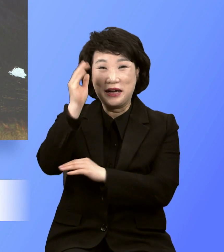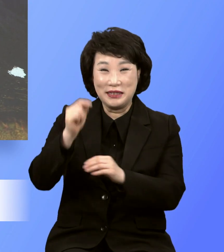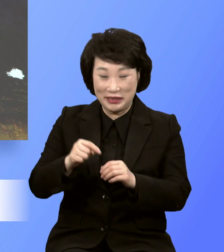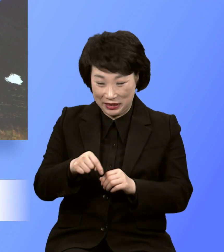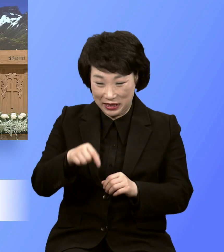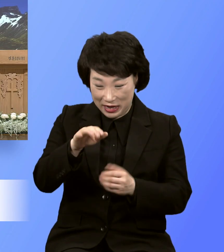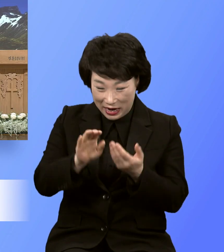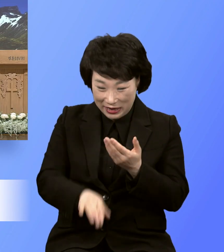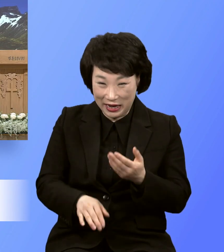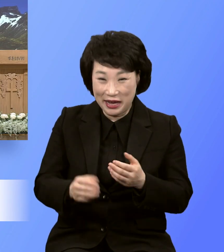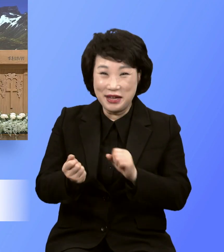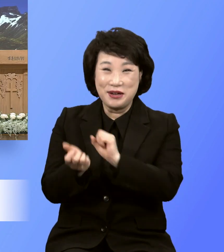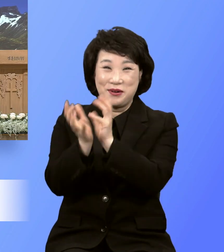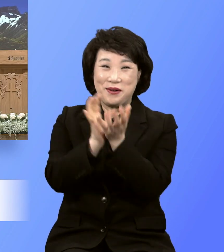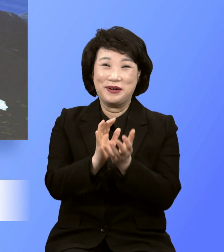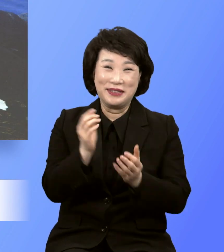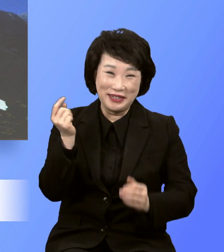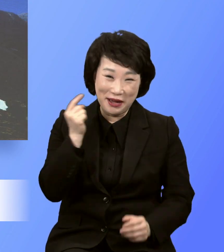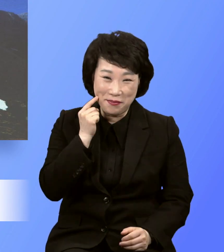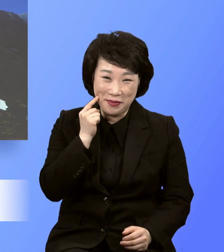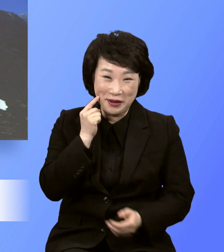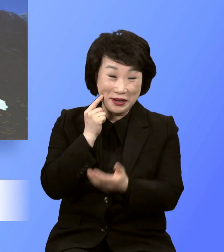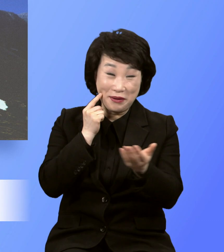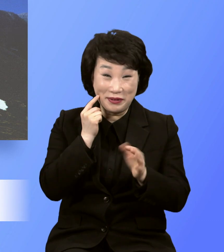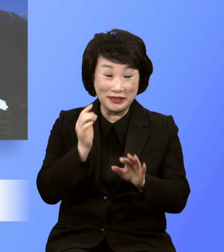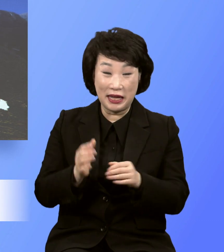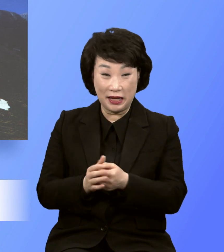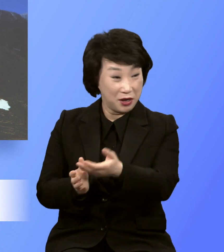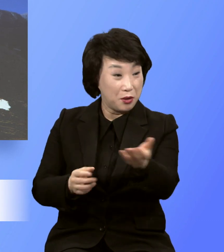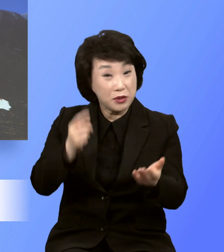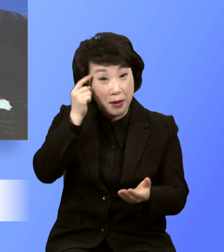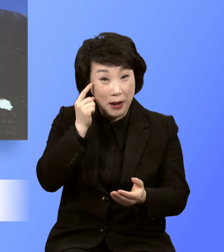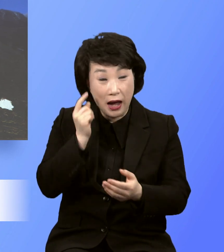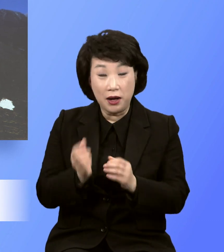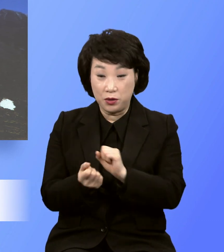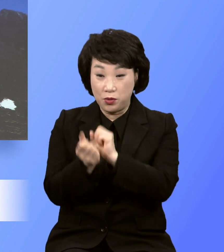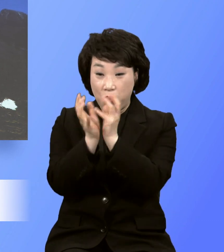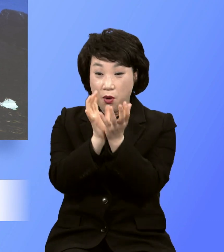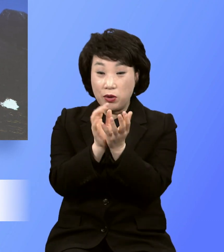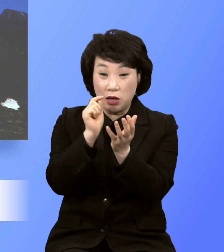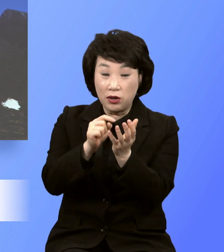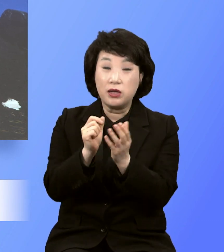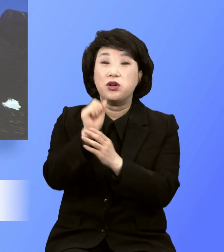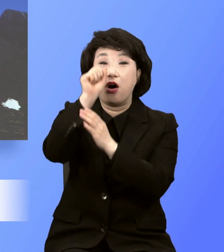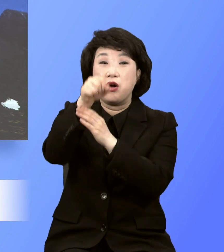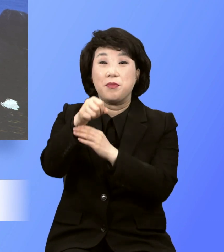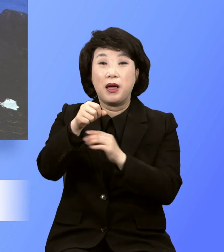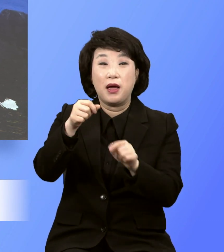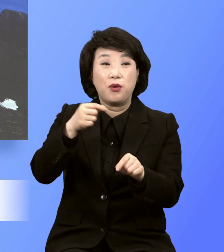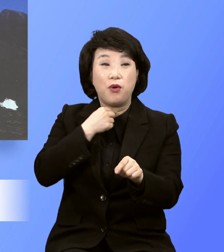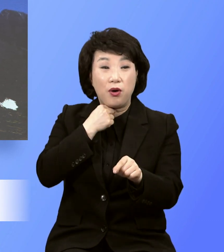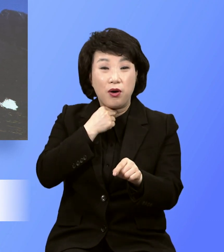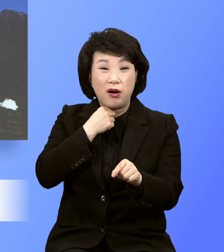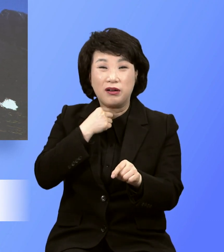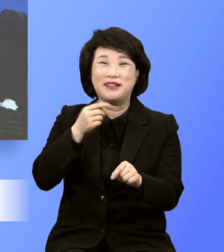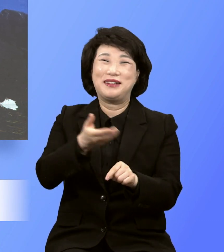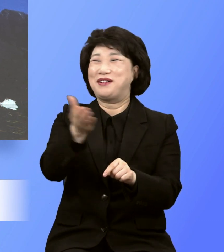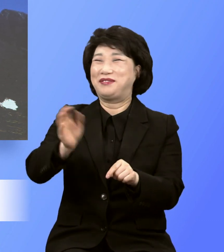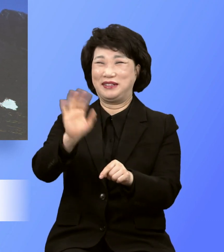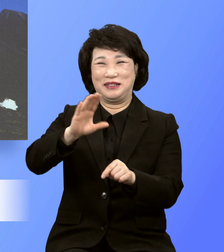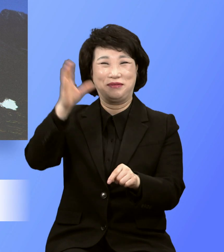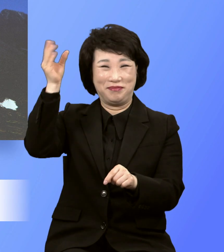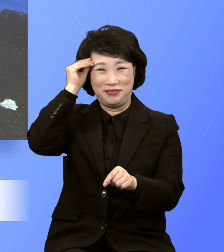않습니까? 이렇게 예쁩니다. 근데 여기서 누가 열매를 얻고자 하는 자가 있다면 참 어리석을